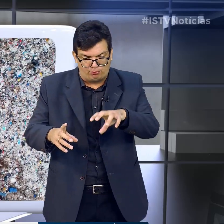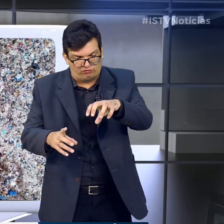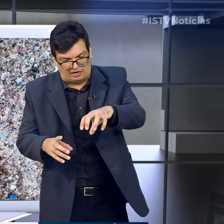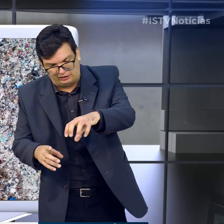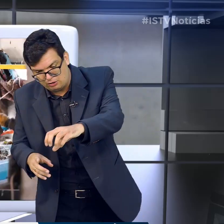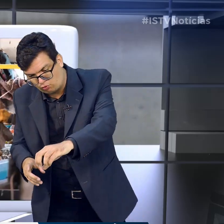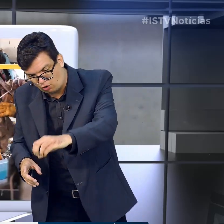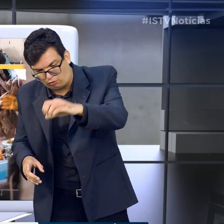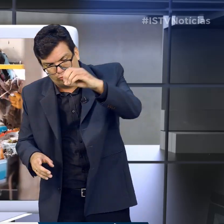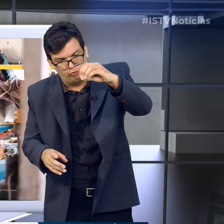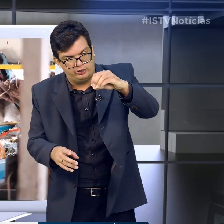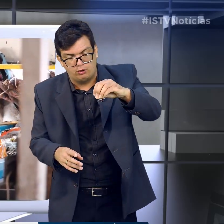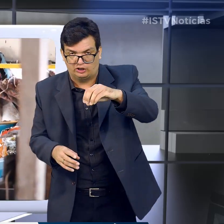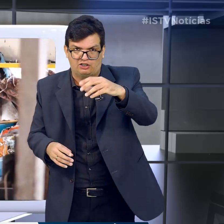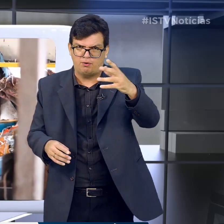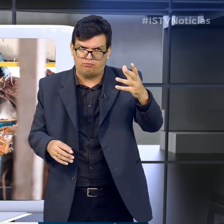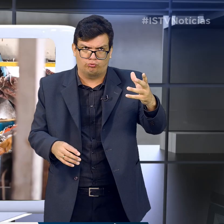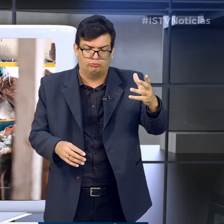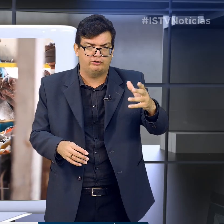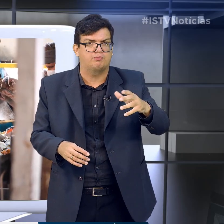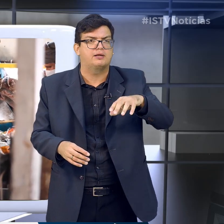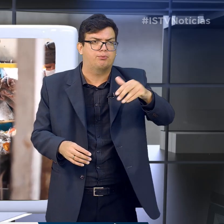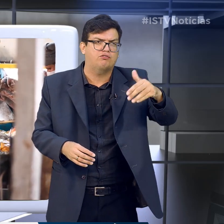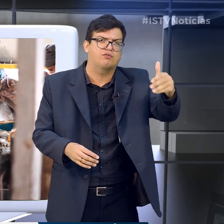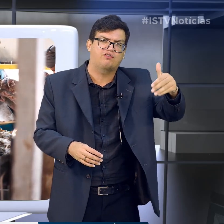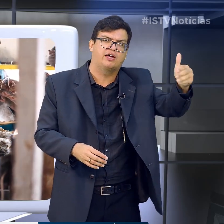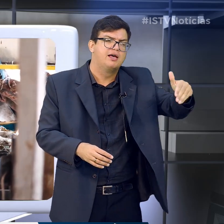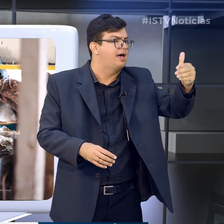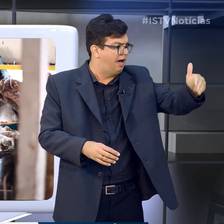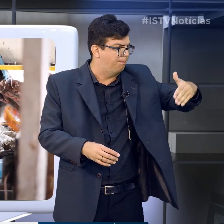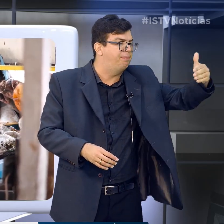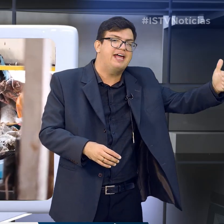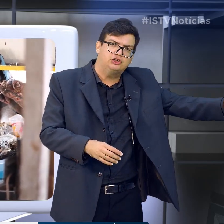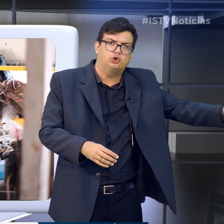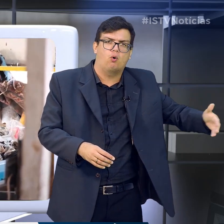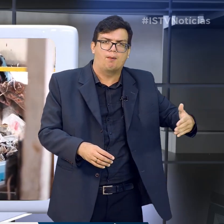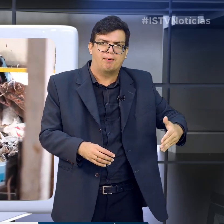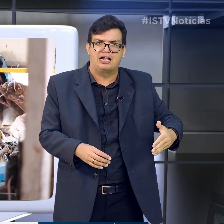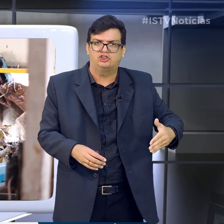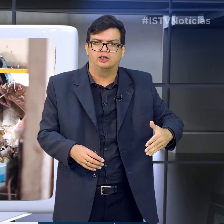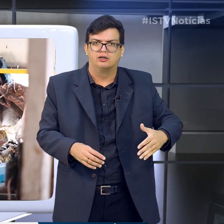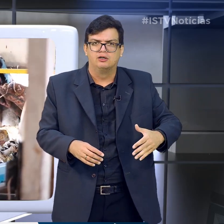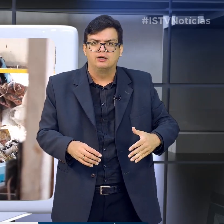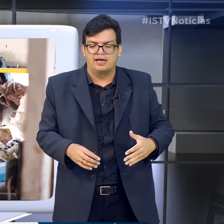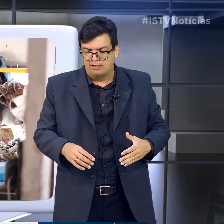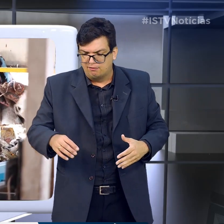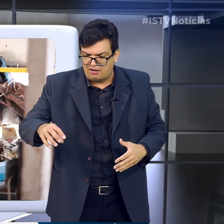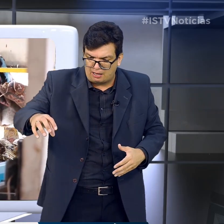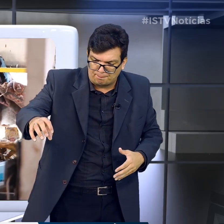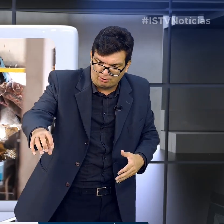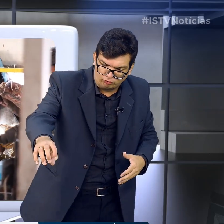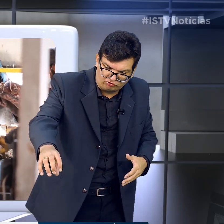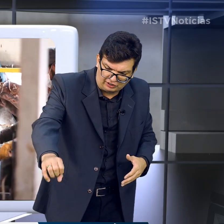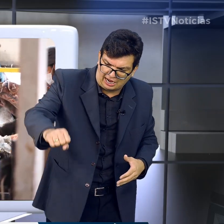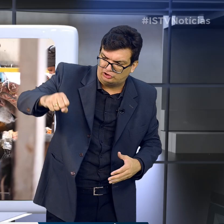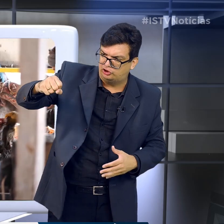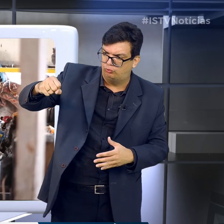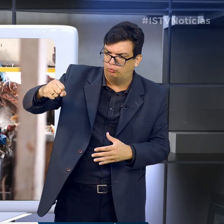pega o saquinho coloca eu achava um absurdo isso mas depois que você aprende com a prática né ela pega um descarte do